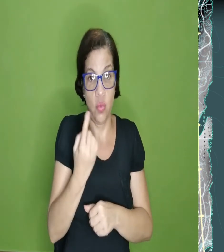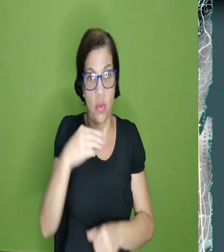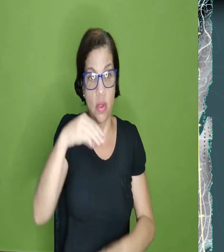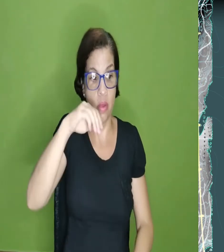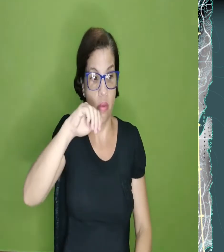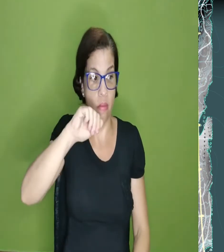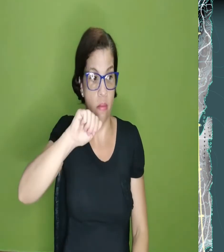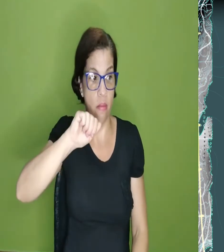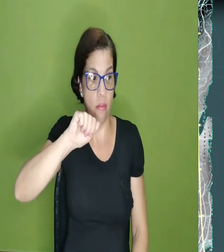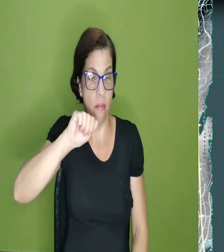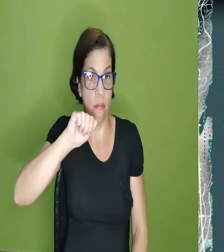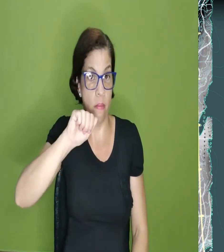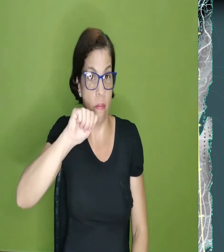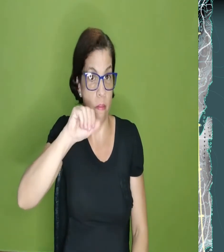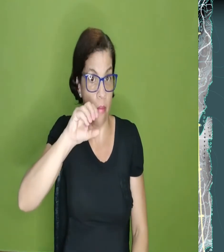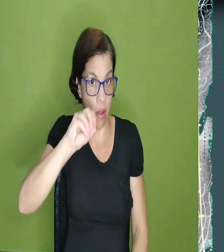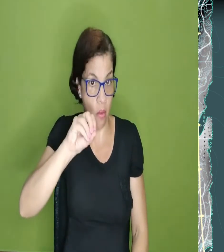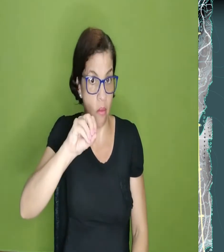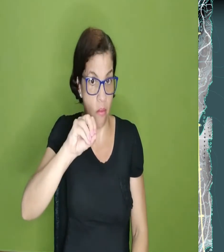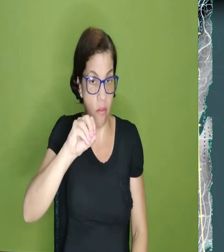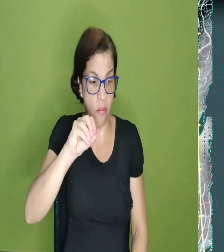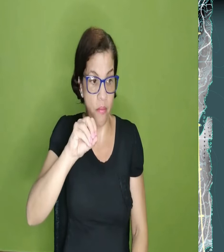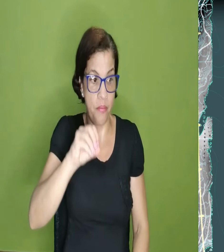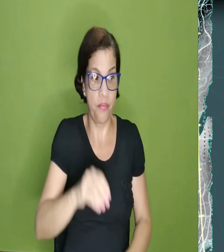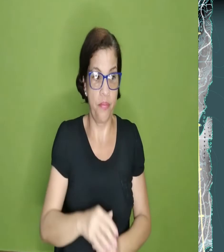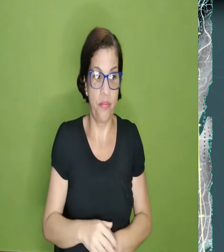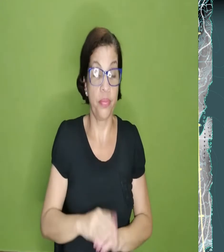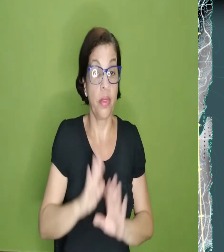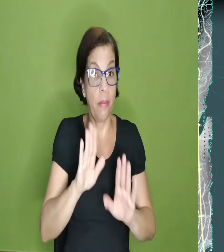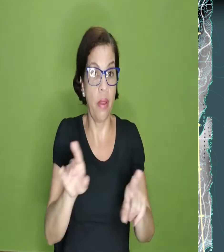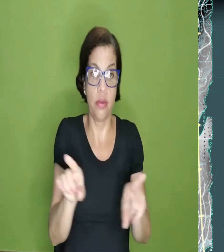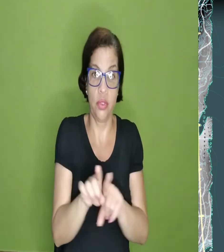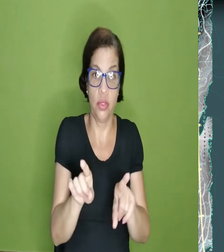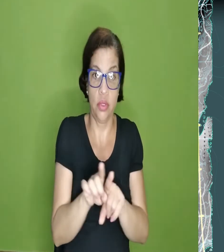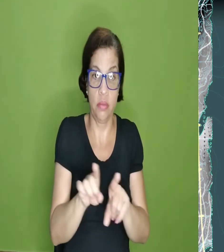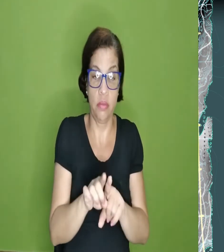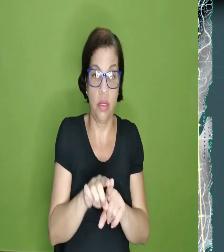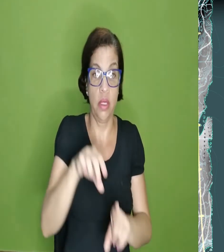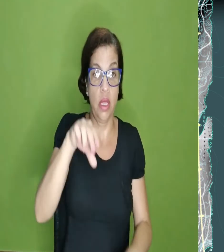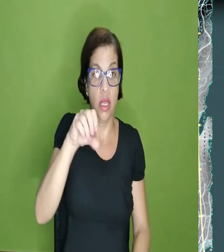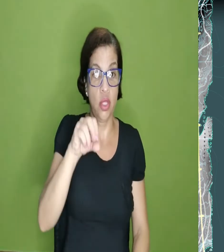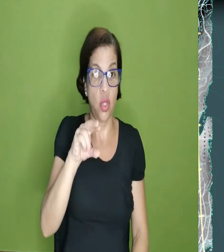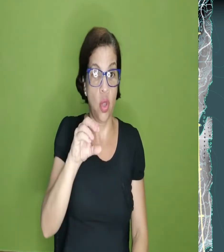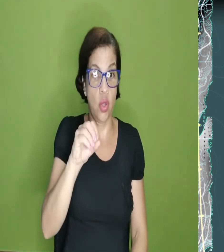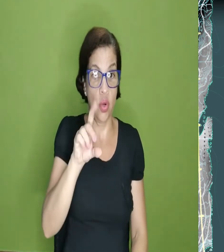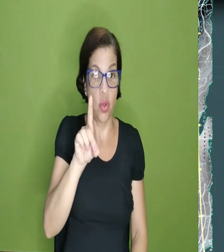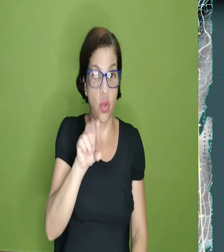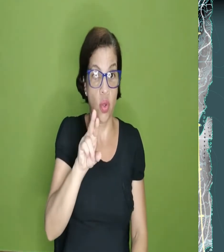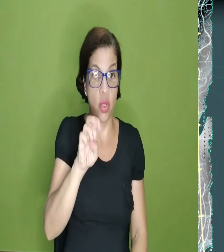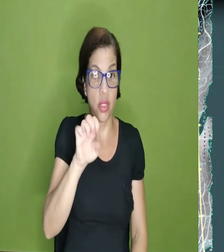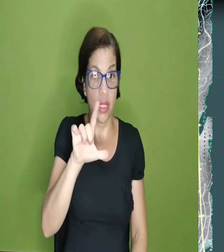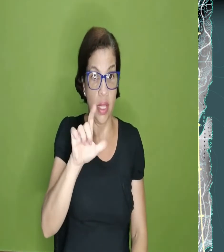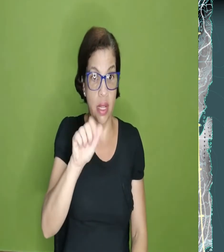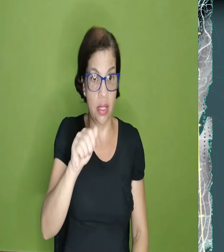específico pela MAO, a monoamina oxidase. Mas também a noradrenalina, que está nos